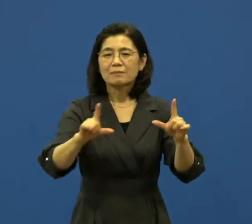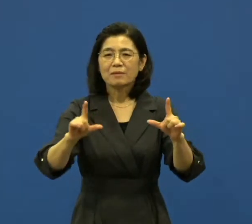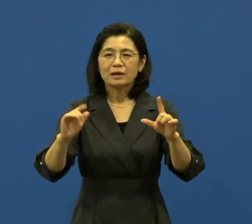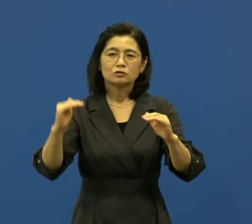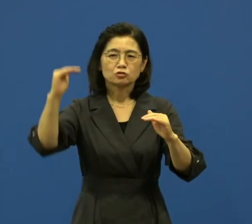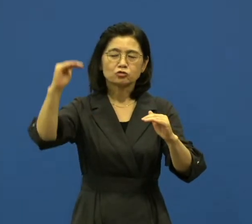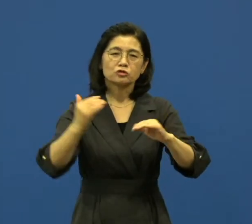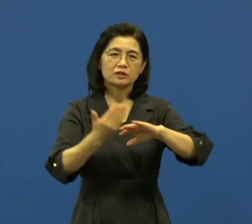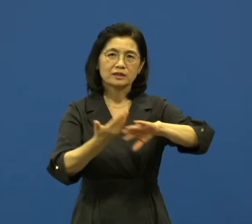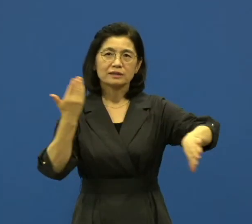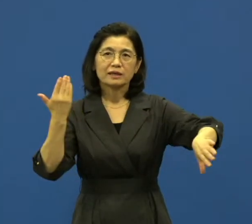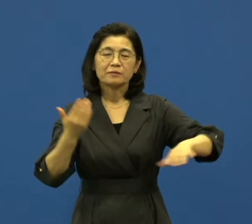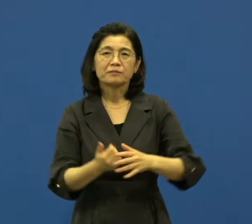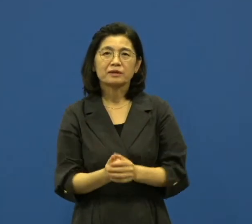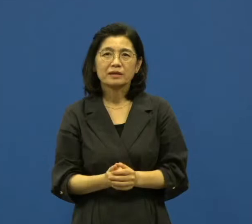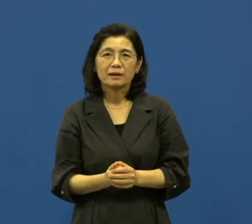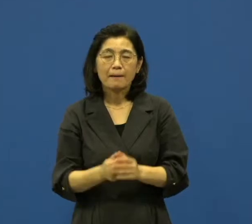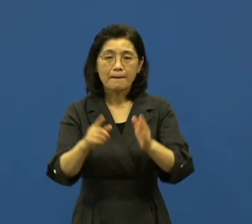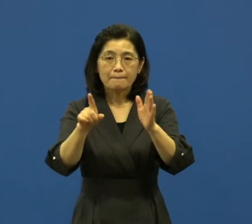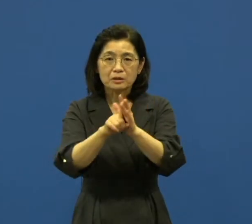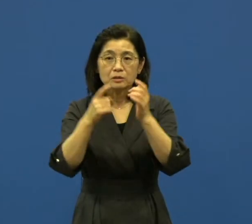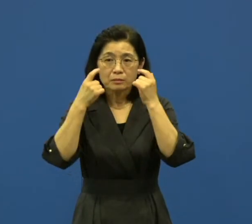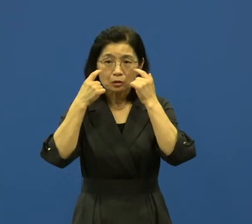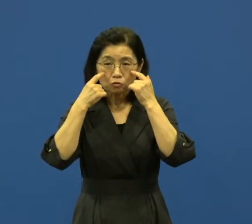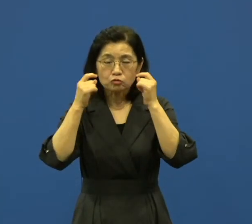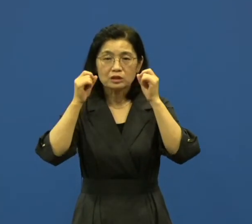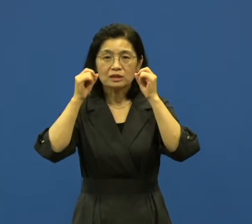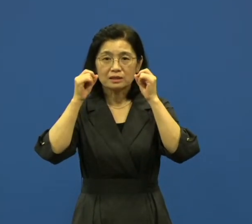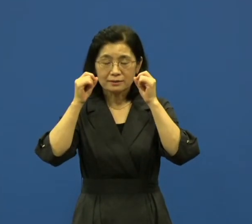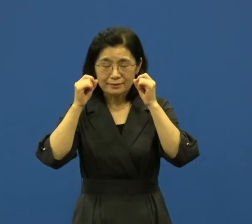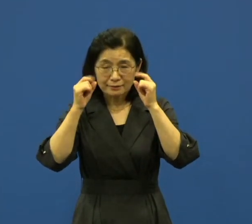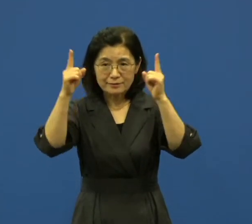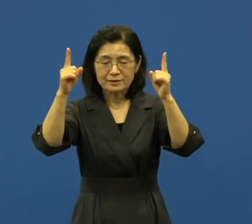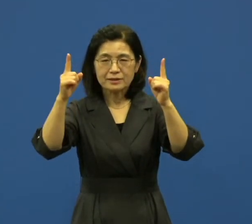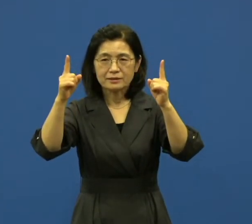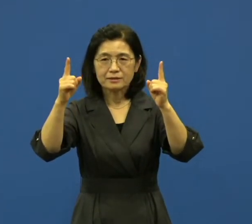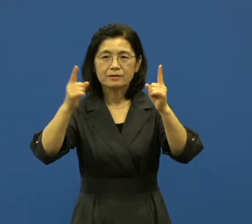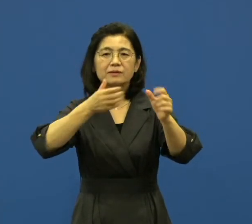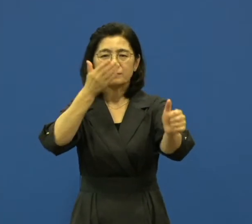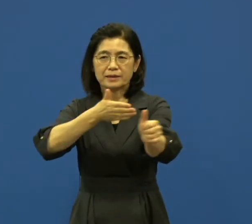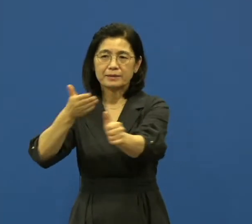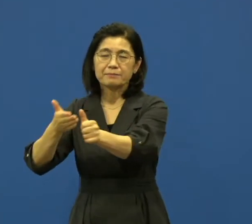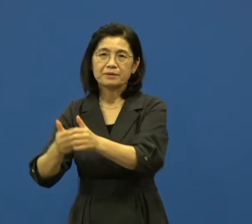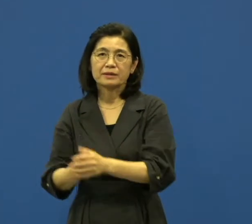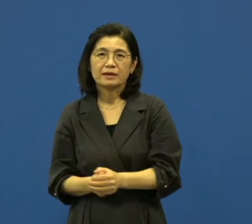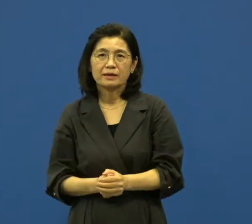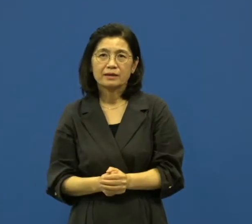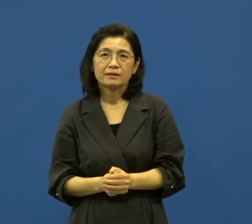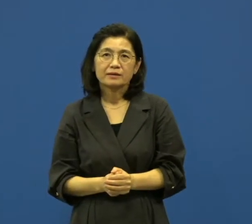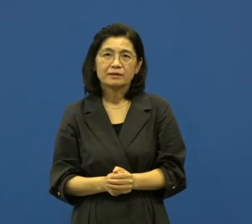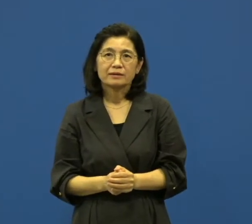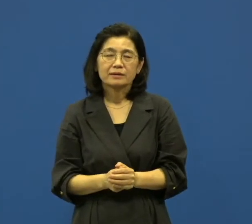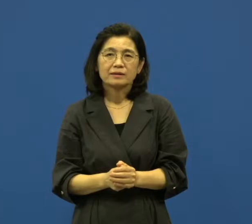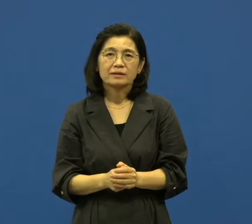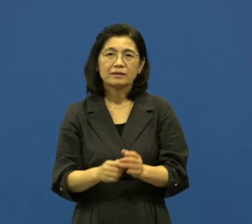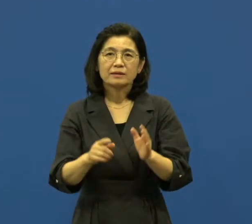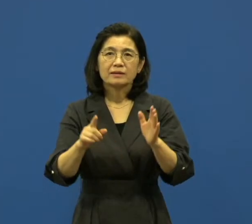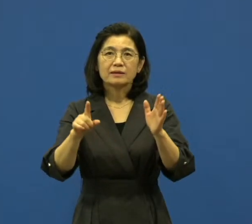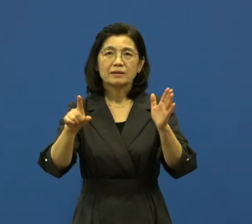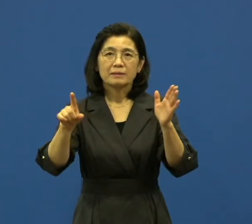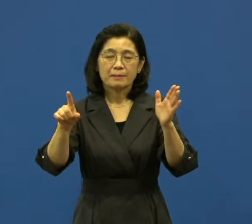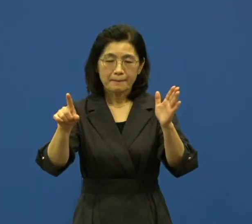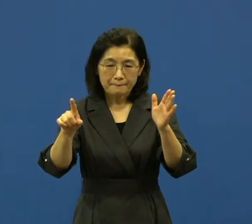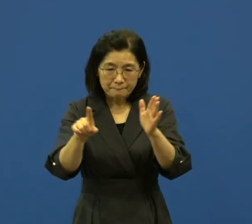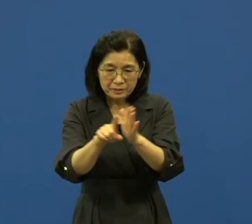믿음의 눈이 열리는 은혜가 있게 되기를 축원합니다. 자, 믿음이 우리 안에 믿음의 눈이 열릴 때